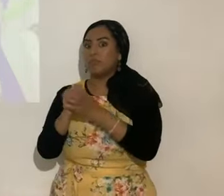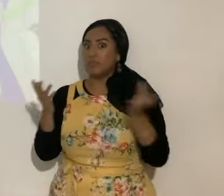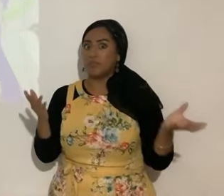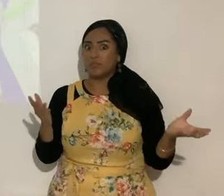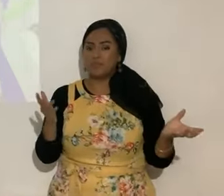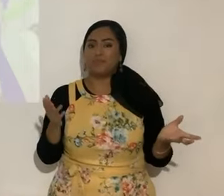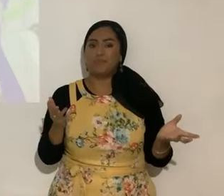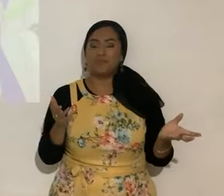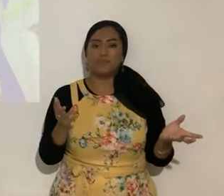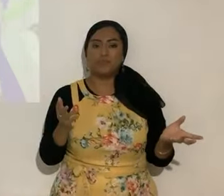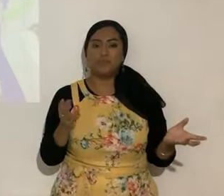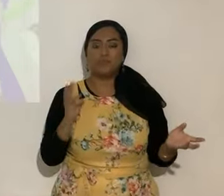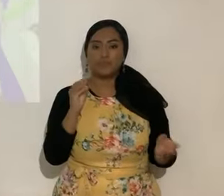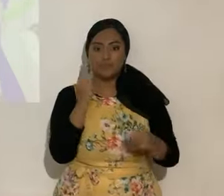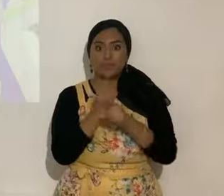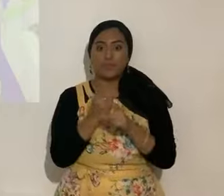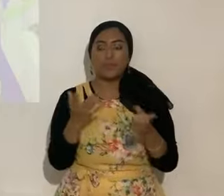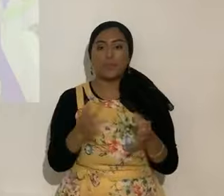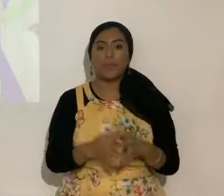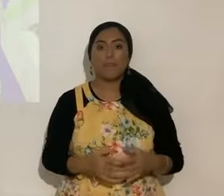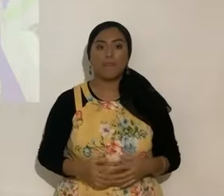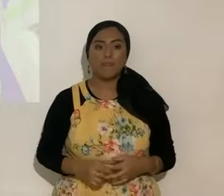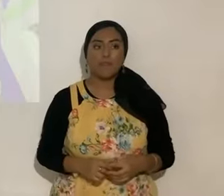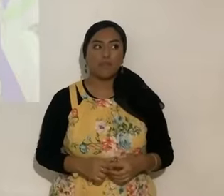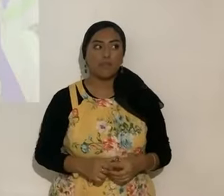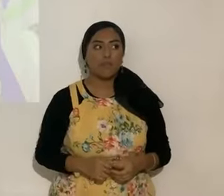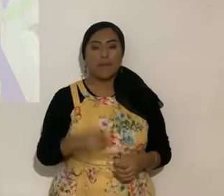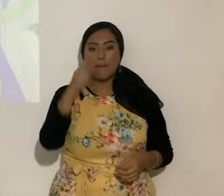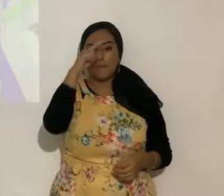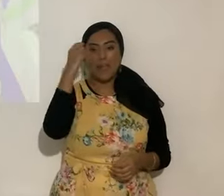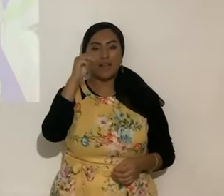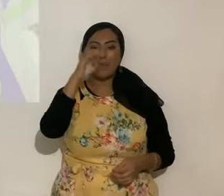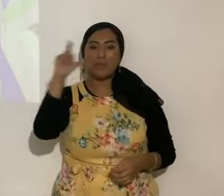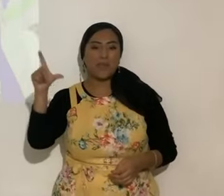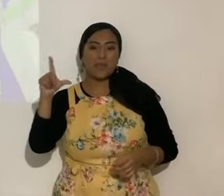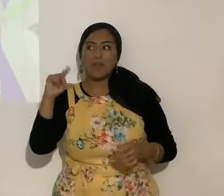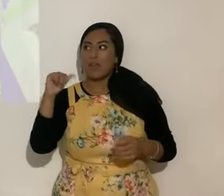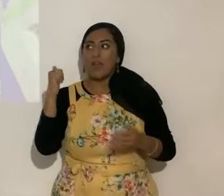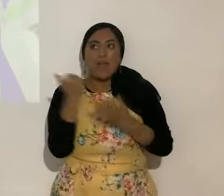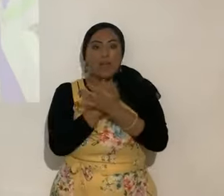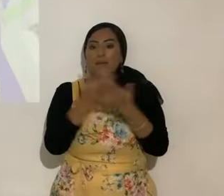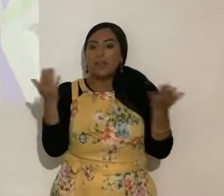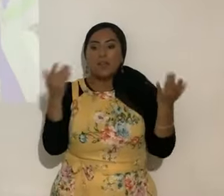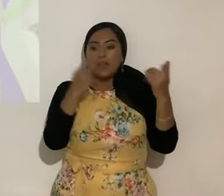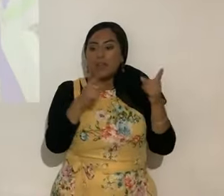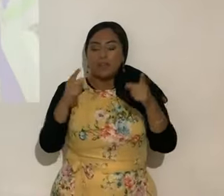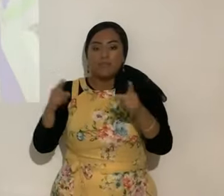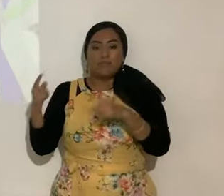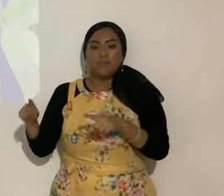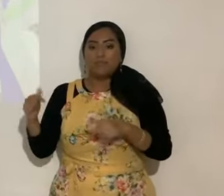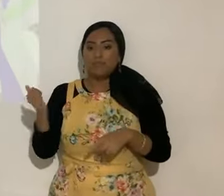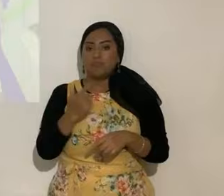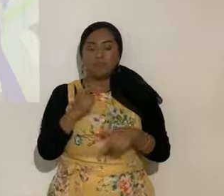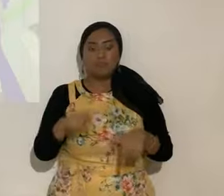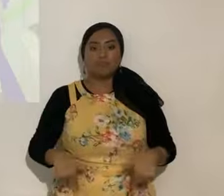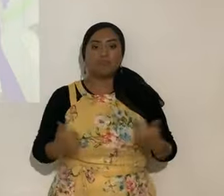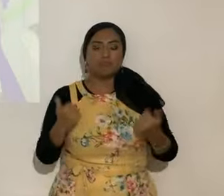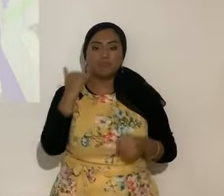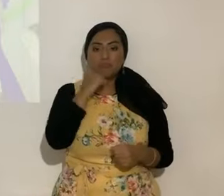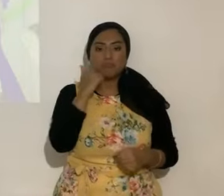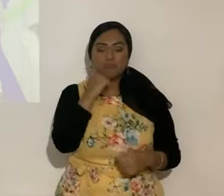horrible, ¿no? O sea, el chantaje es, en todas las cosas, generalmente, en todas las situaciones de la vida,